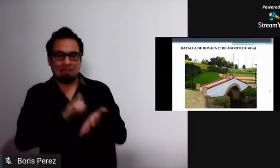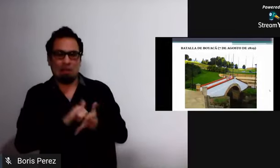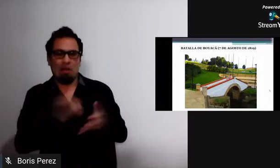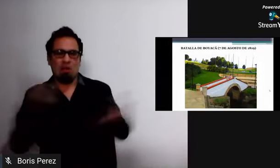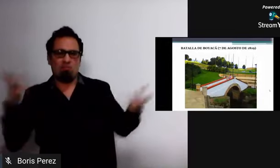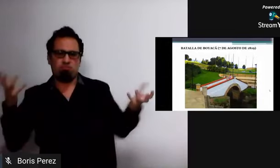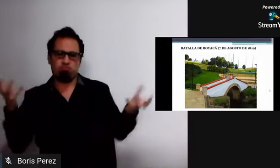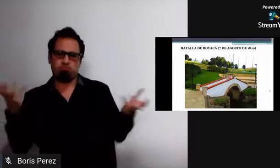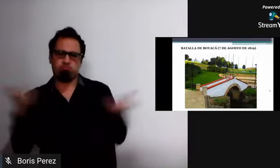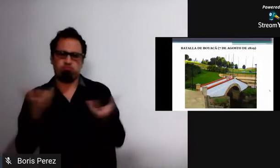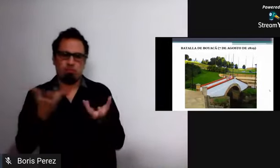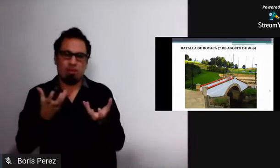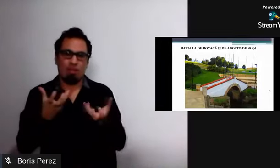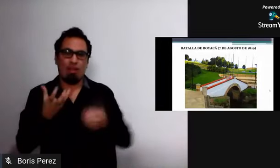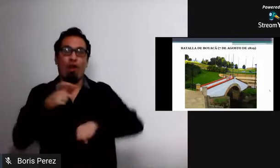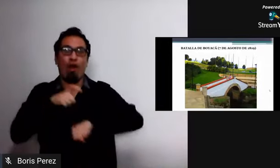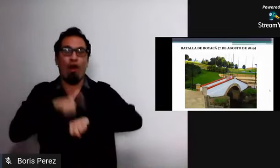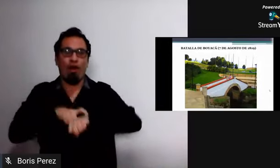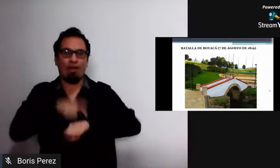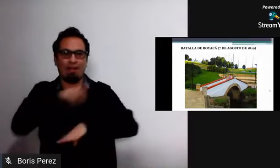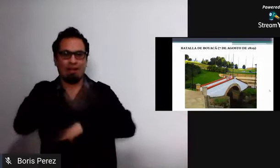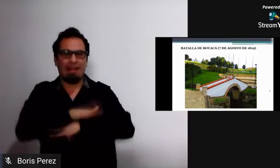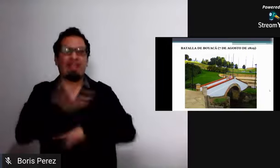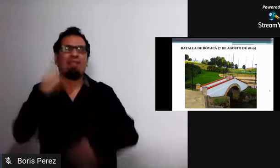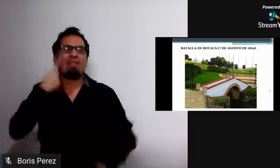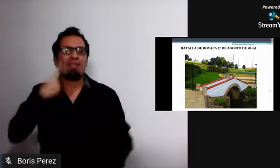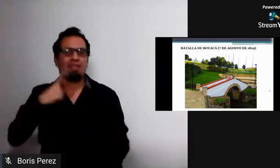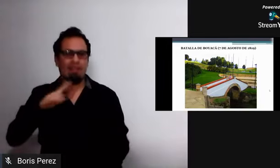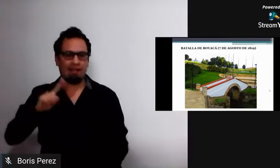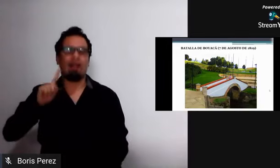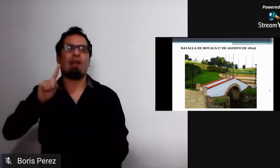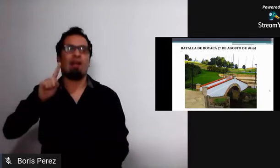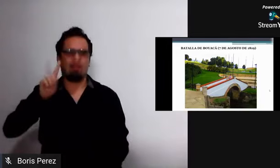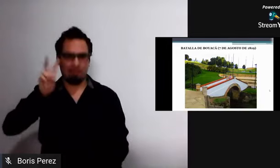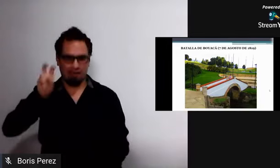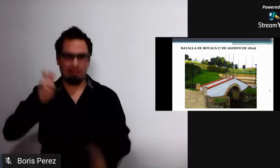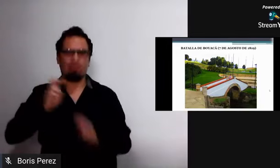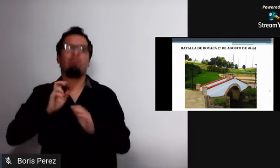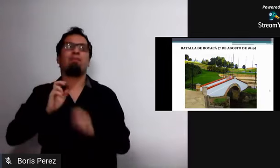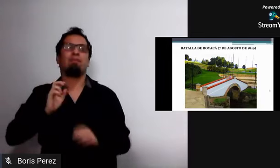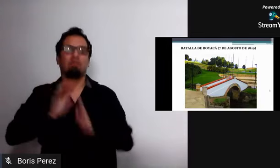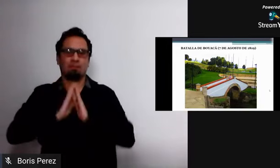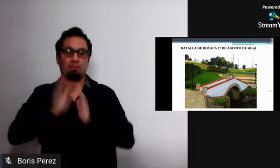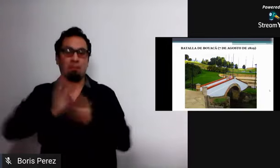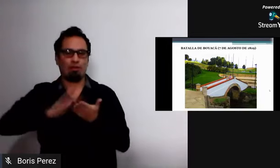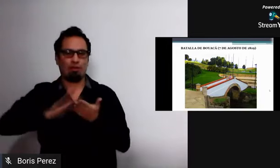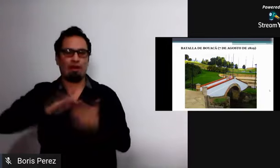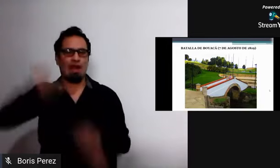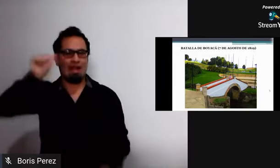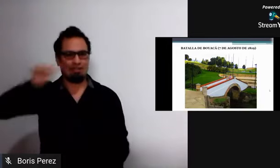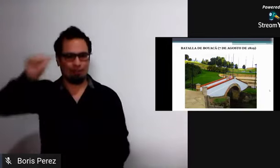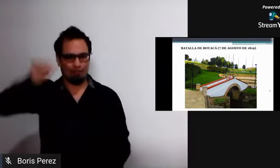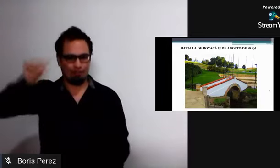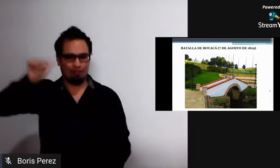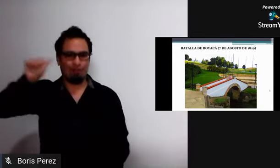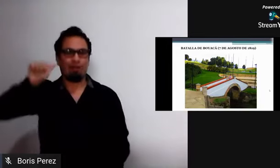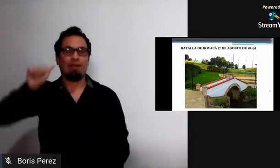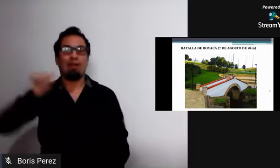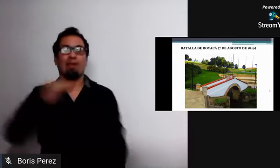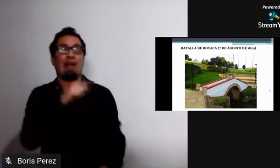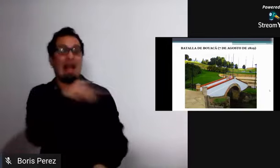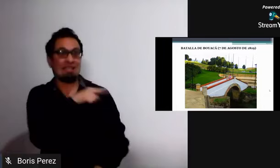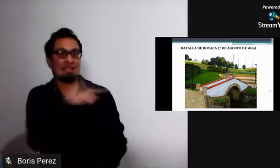Bogotá, que era, digamos, el epicentro desde donde se podía administrar gran parte del